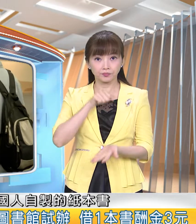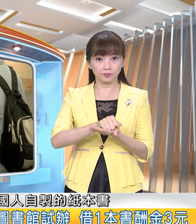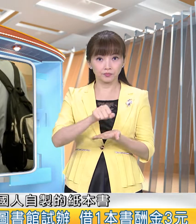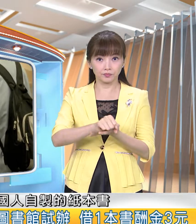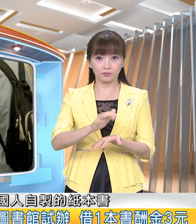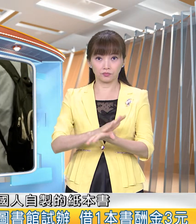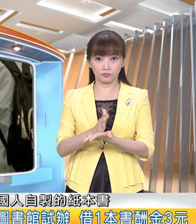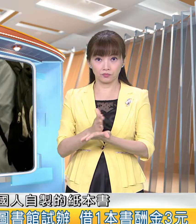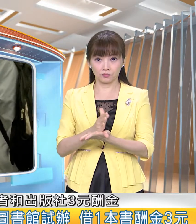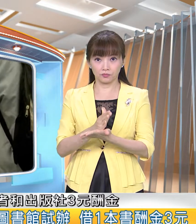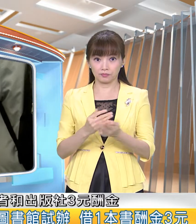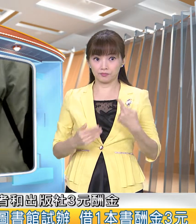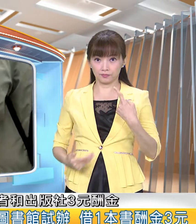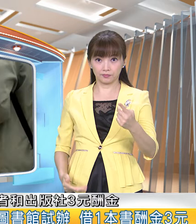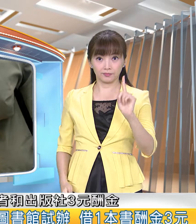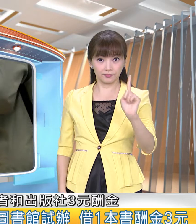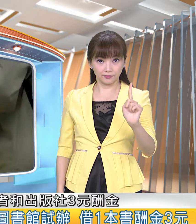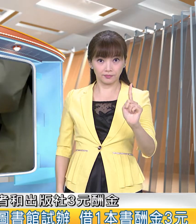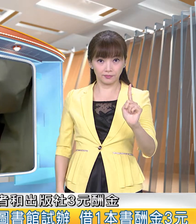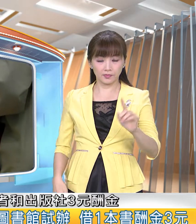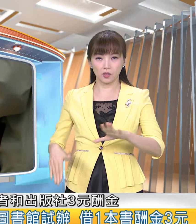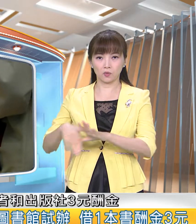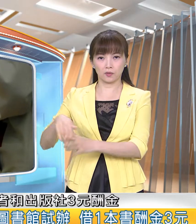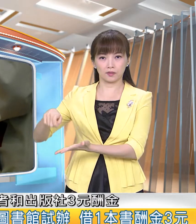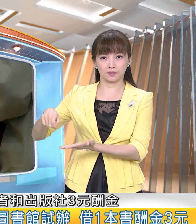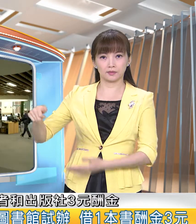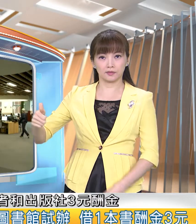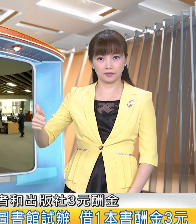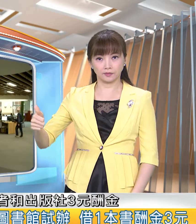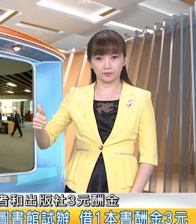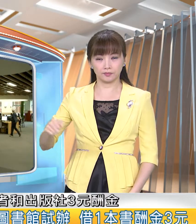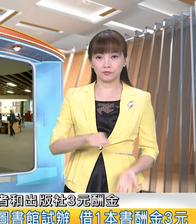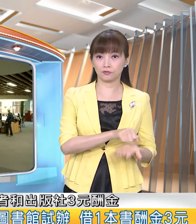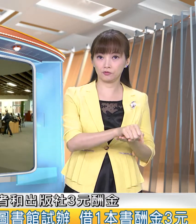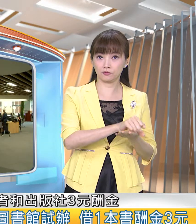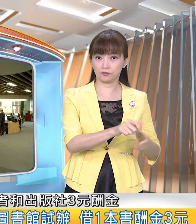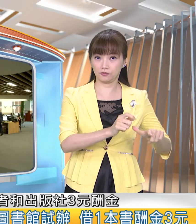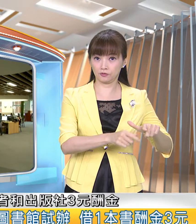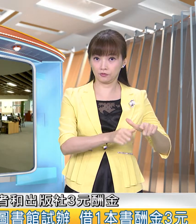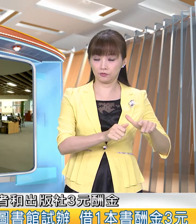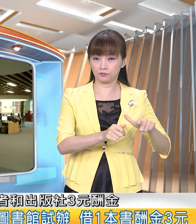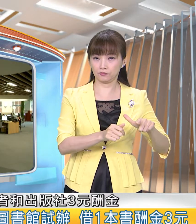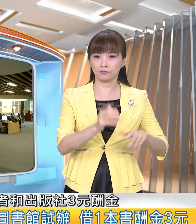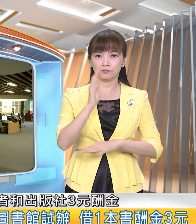书，政府就会提供作者和出版社3元的酬金。